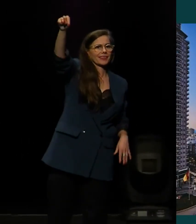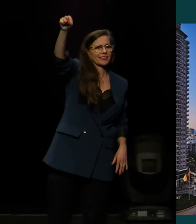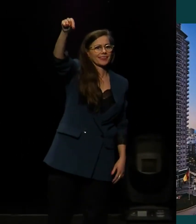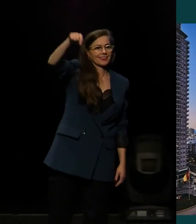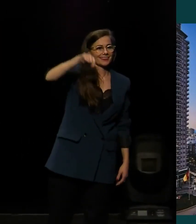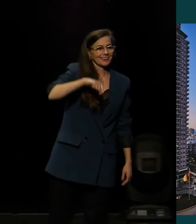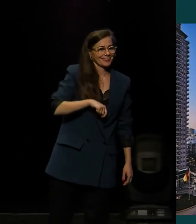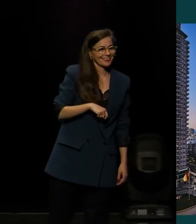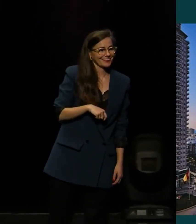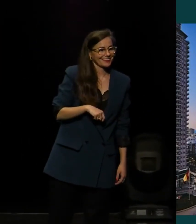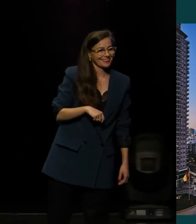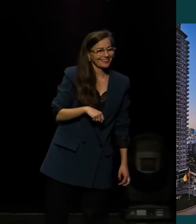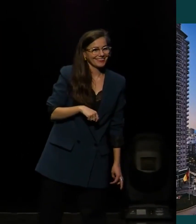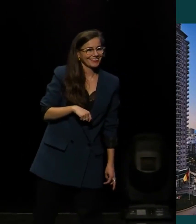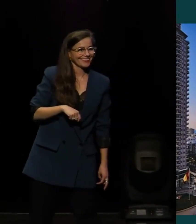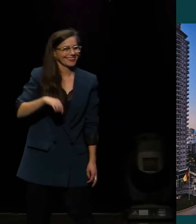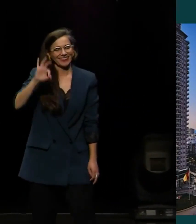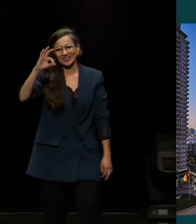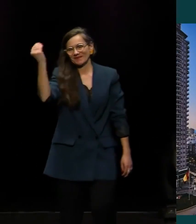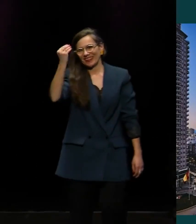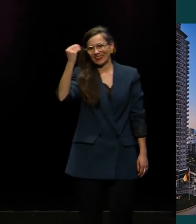¿Podéis encender la luz de la sala, por favor?